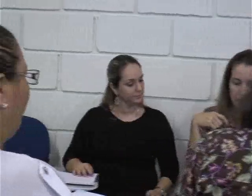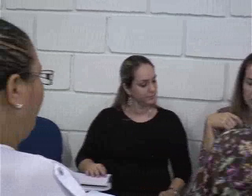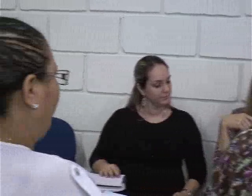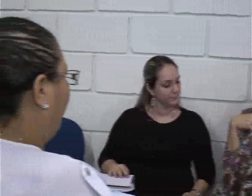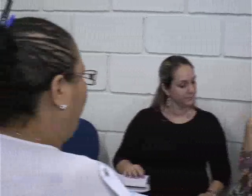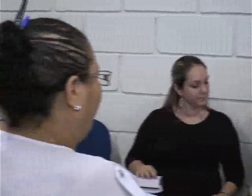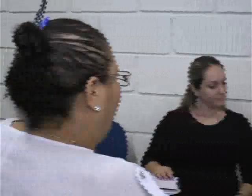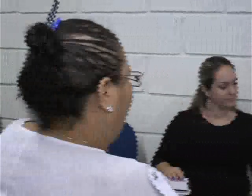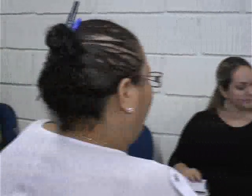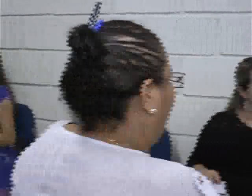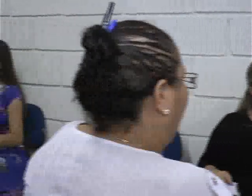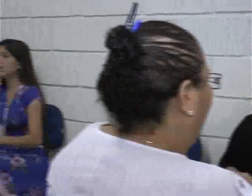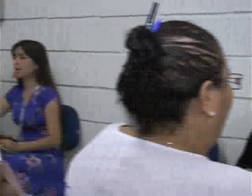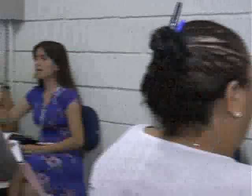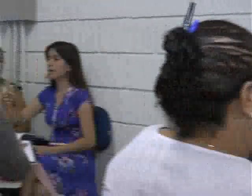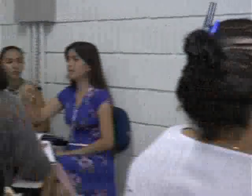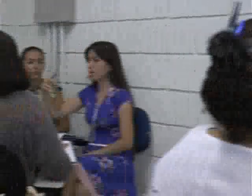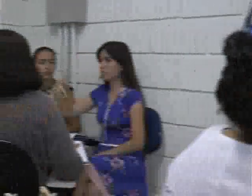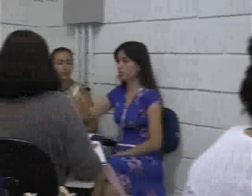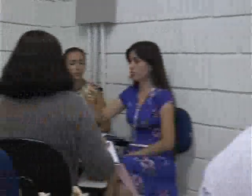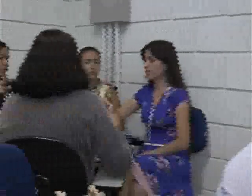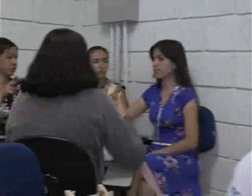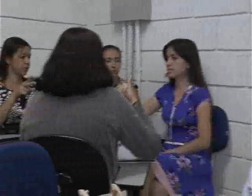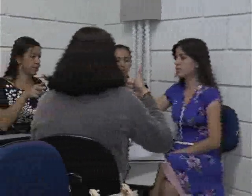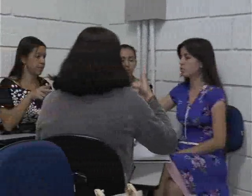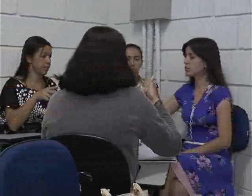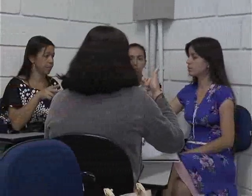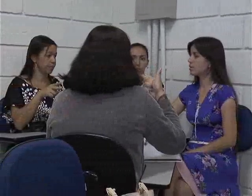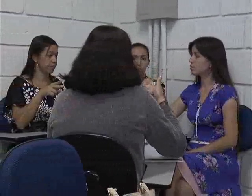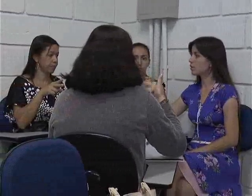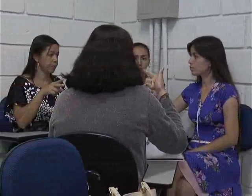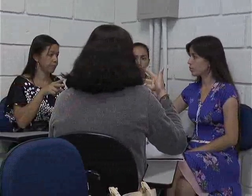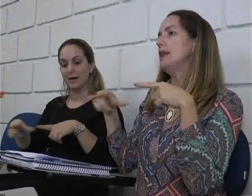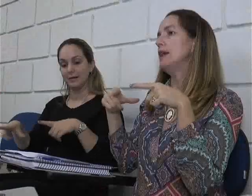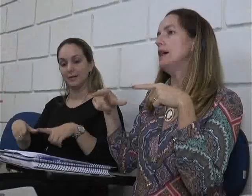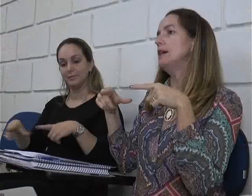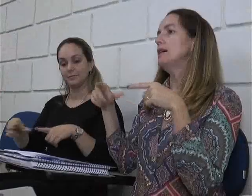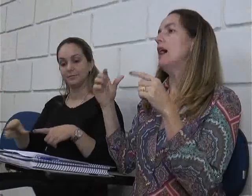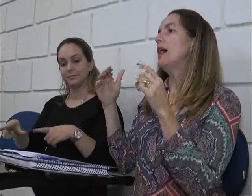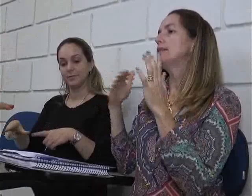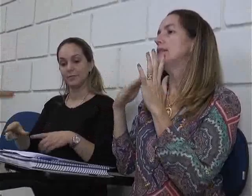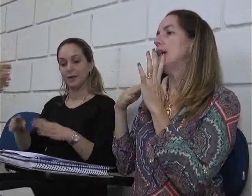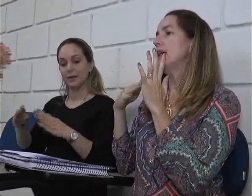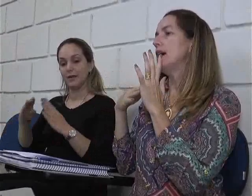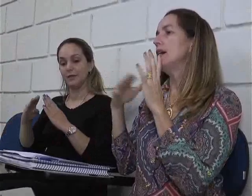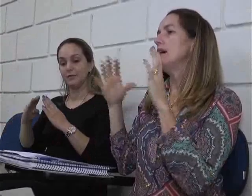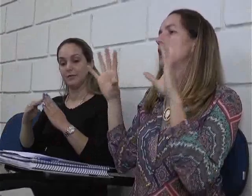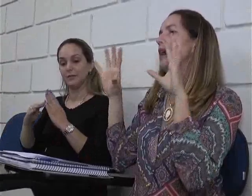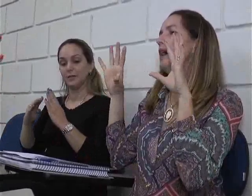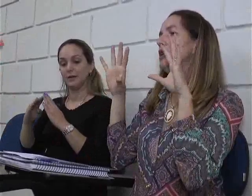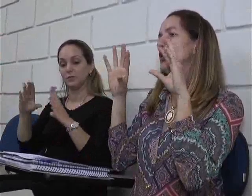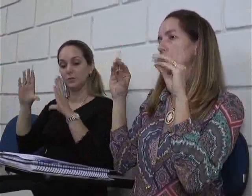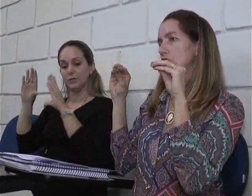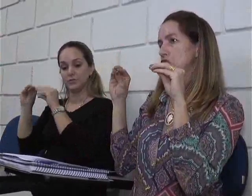naturais de cada comunidade de surdos ao redor do mundo. Há muitas línguas de sinais usadas como